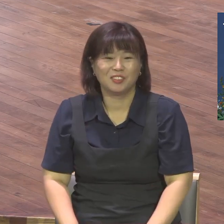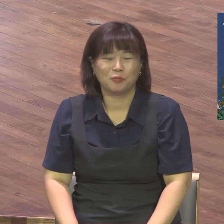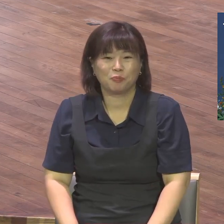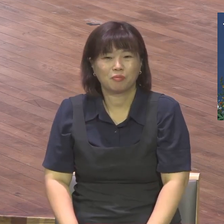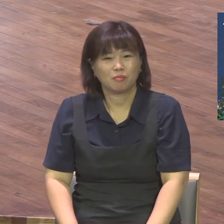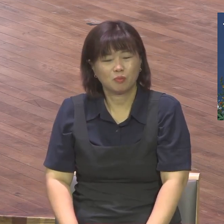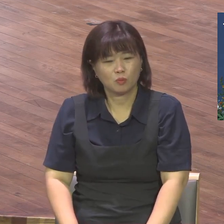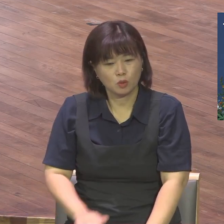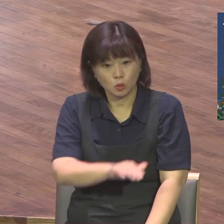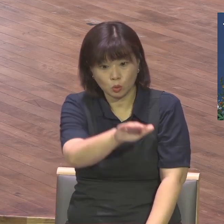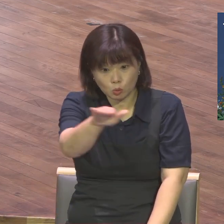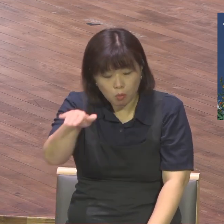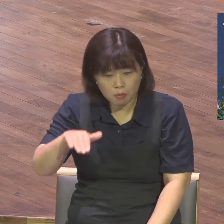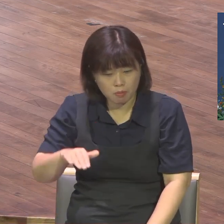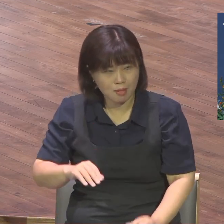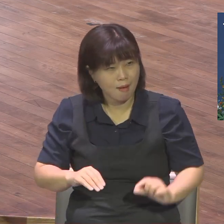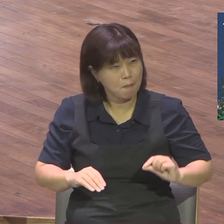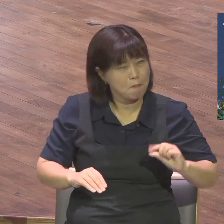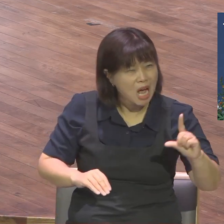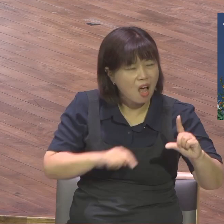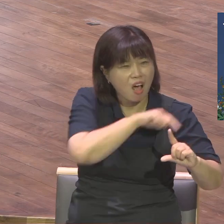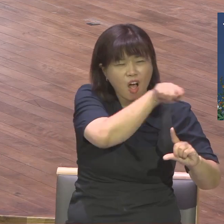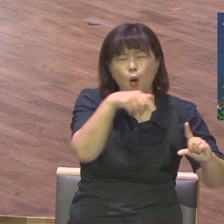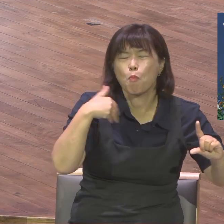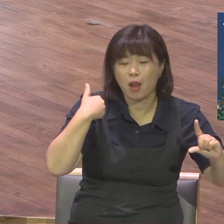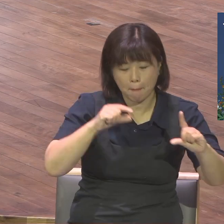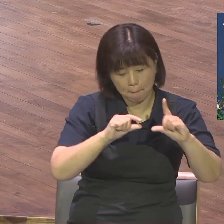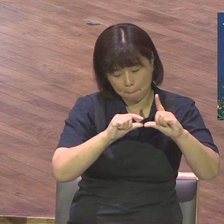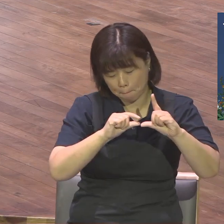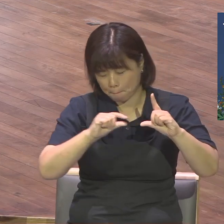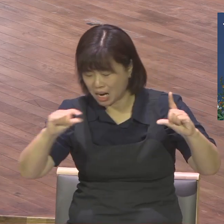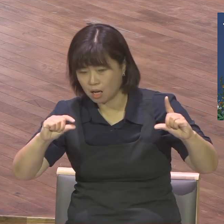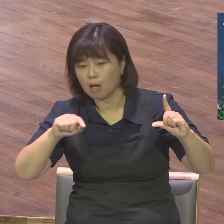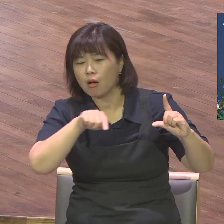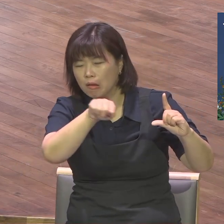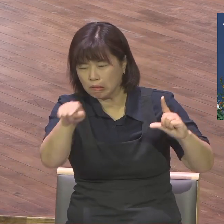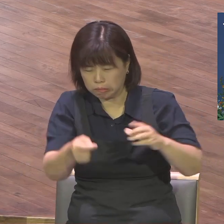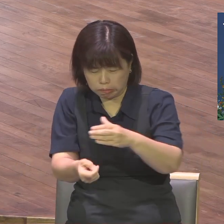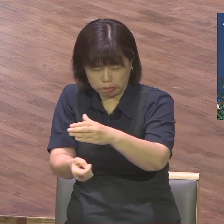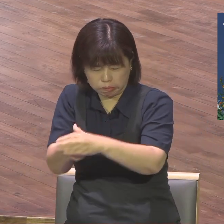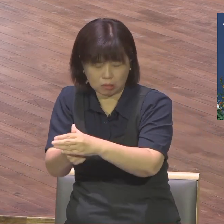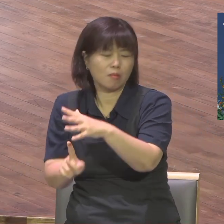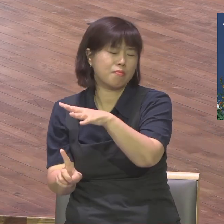이 세상에 언약 잡은 자, 복음 깨달은 자, 거룩한 씨, 이 땅의 거루터기